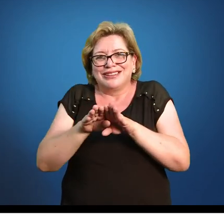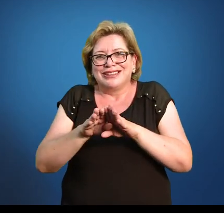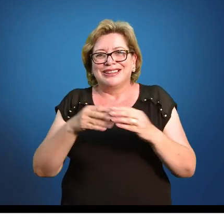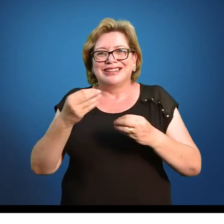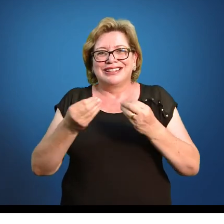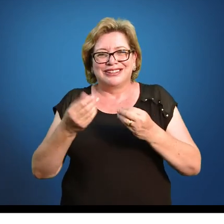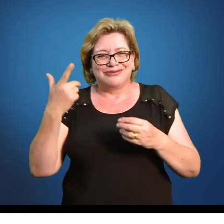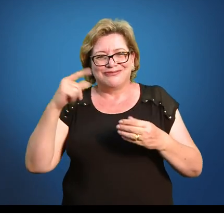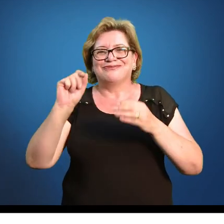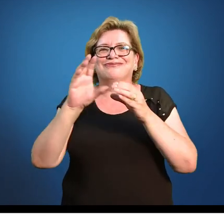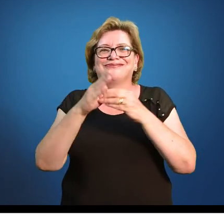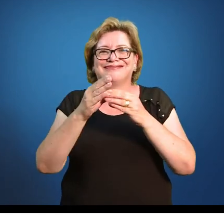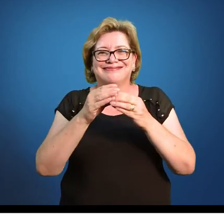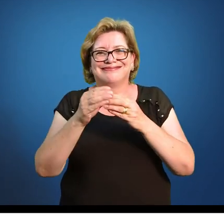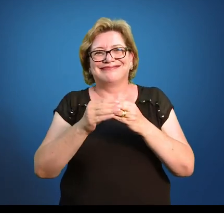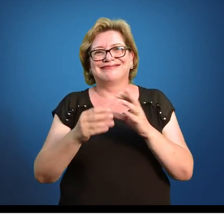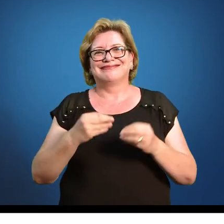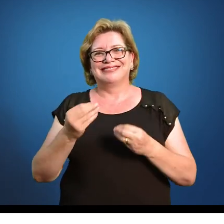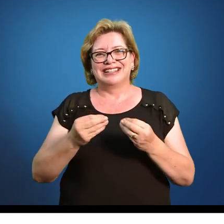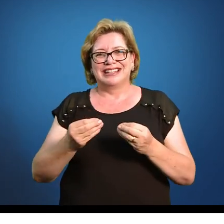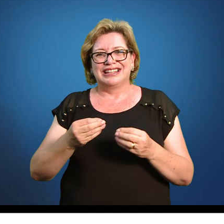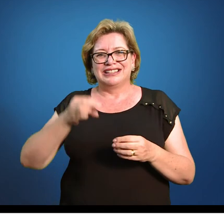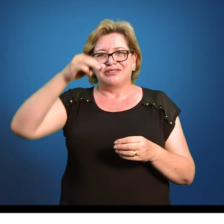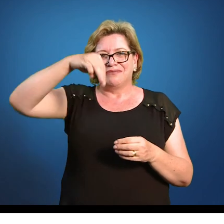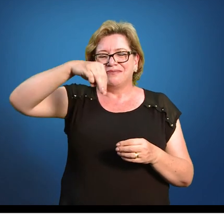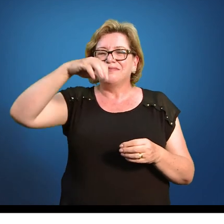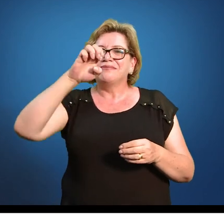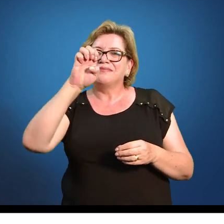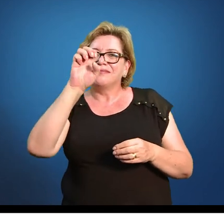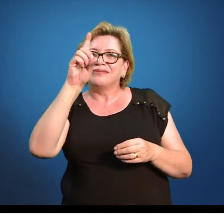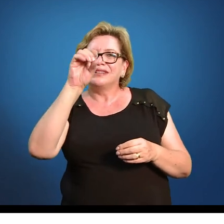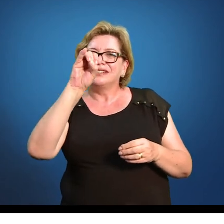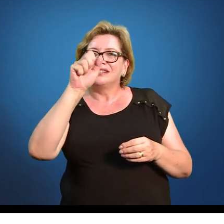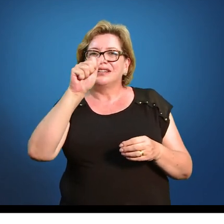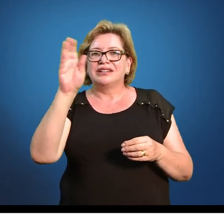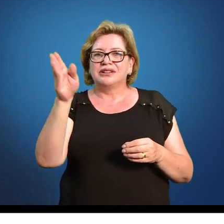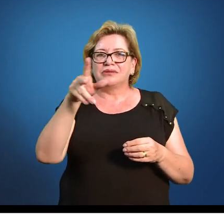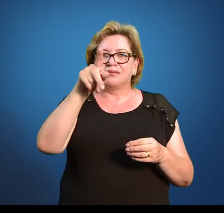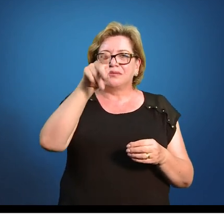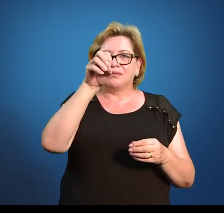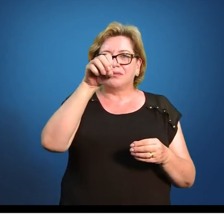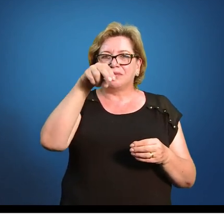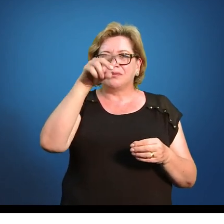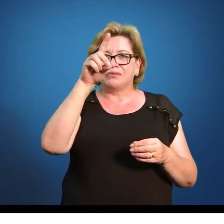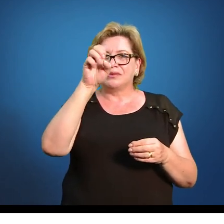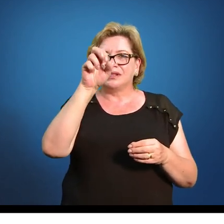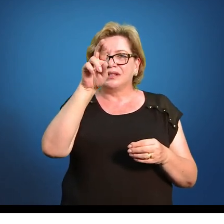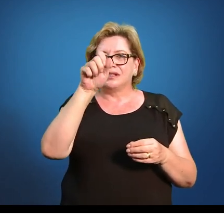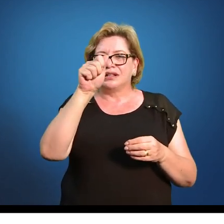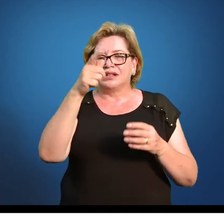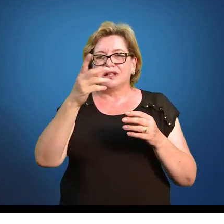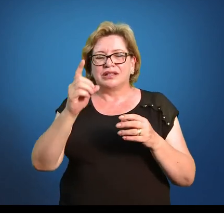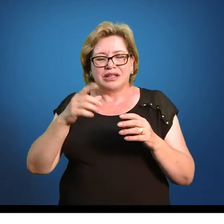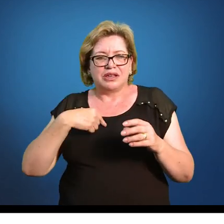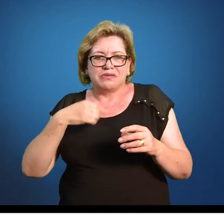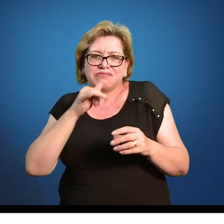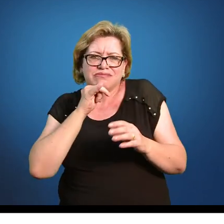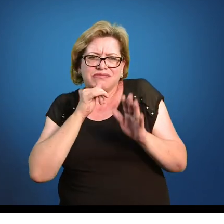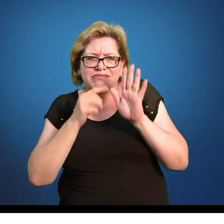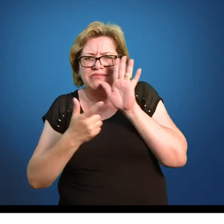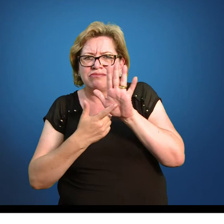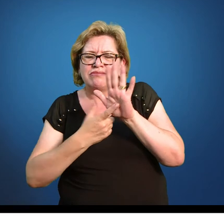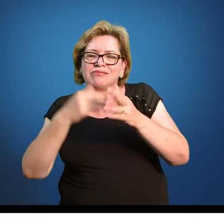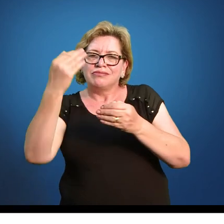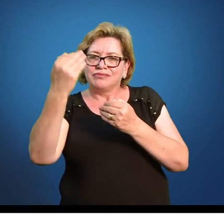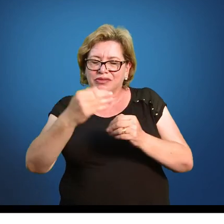concurso. Então, média ponderada nada mais é do que respectivamente cada um dos valores, aqui eu dei o exemplo de uma prova, mas pode ser em